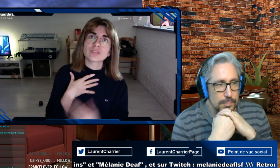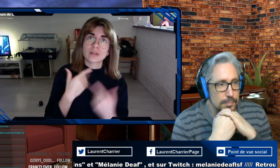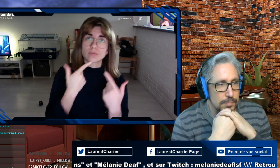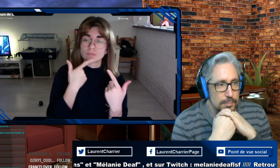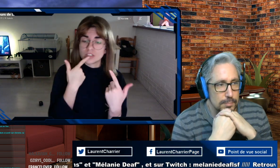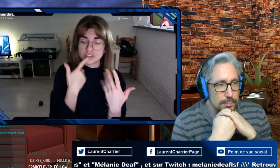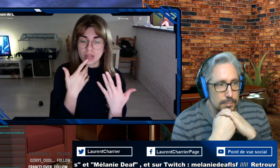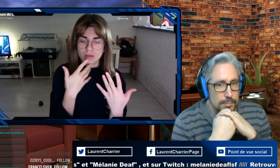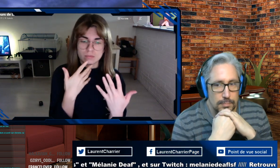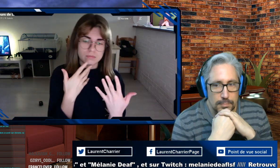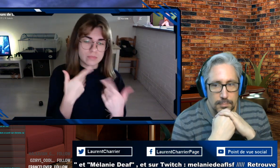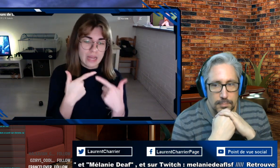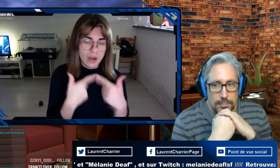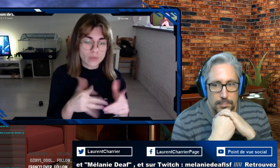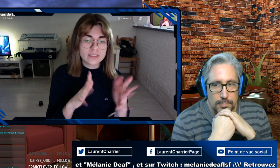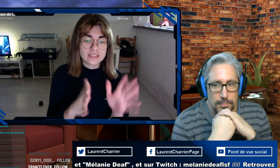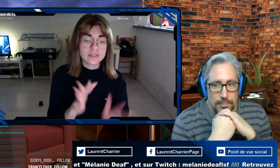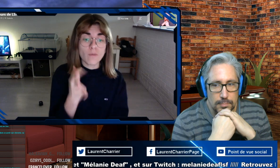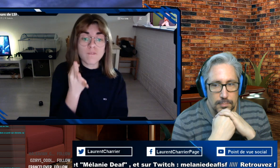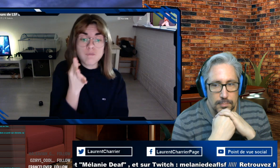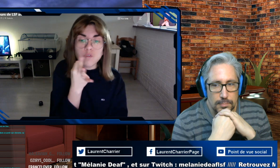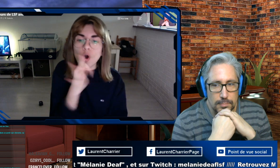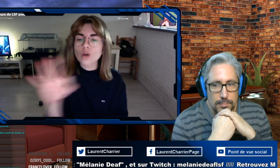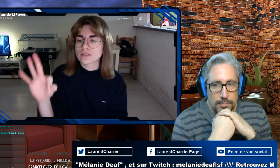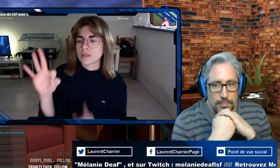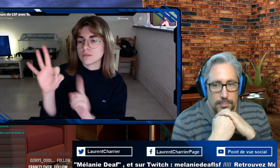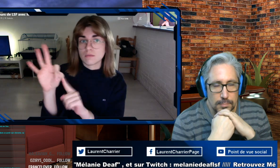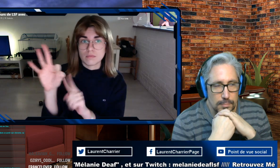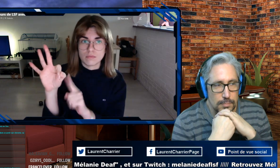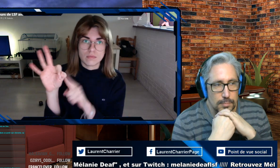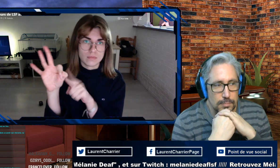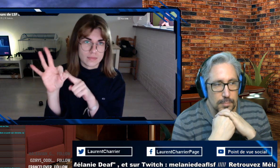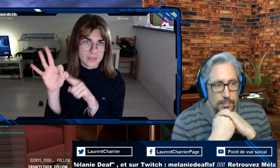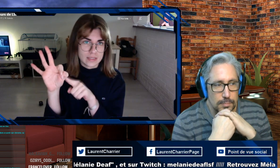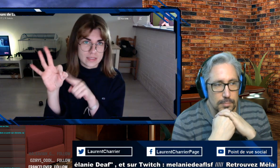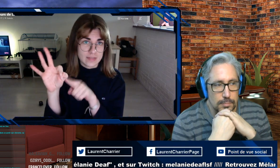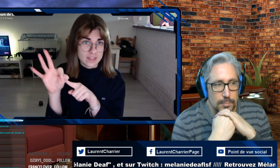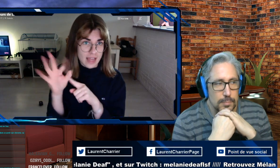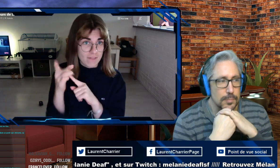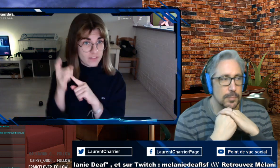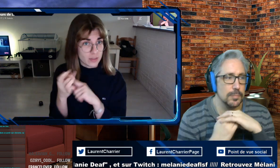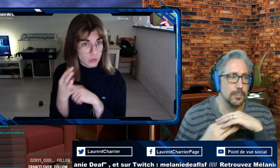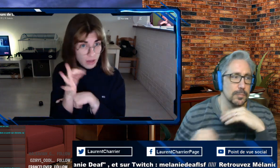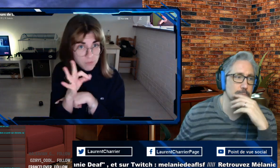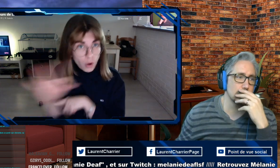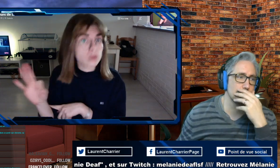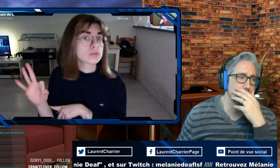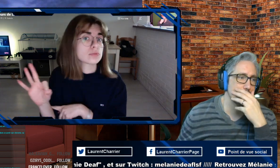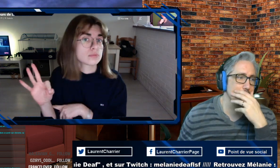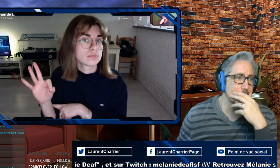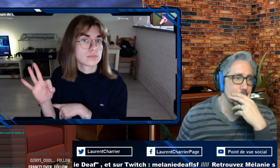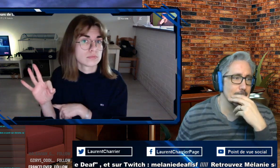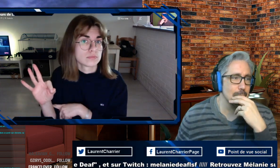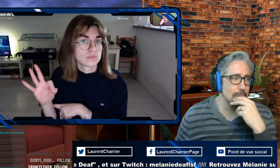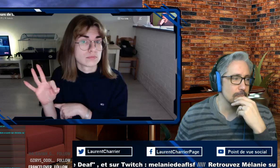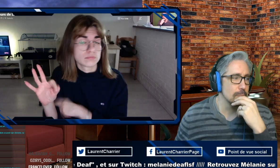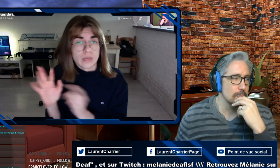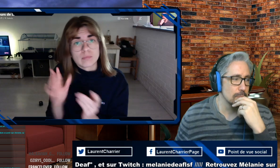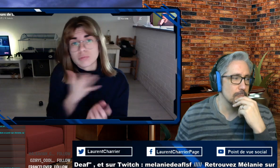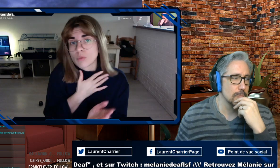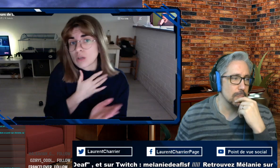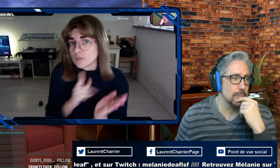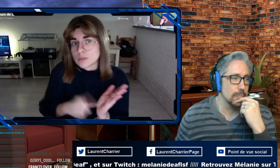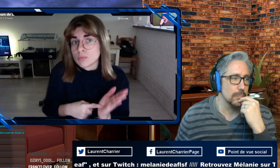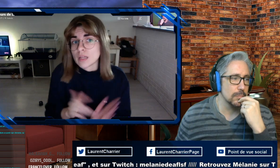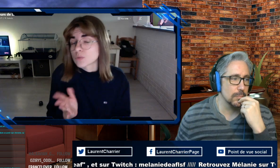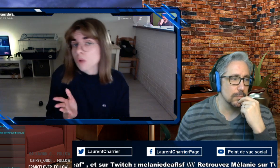moi, déjà, la langue des signes française, ça veut dire elle vient de la France. Enfin,